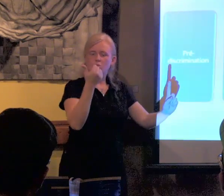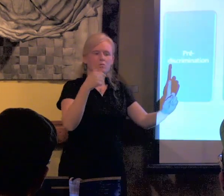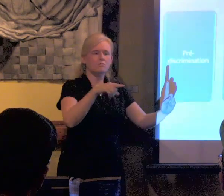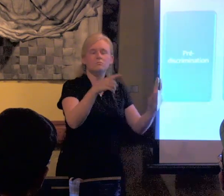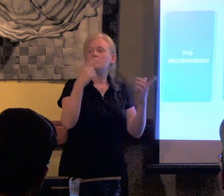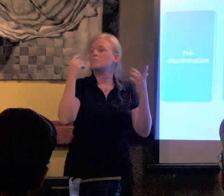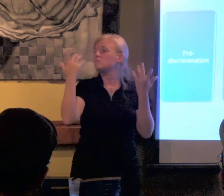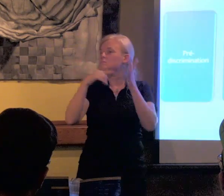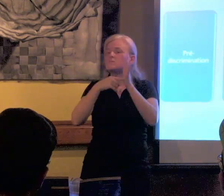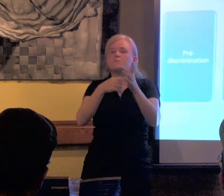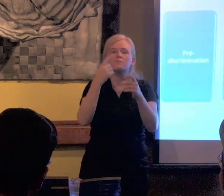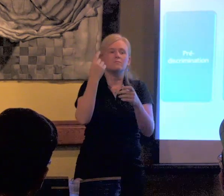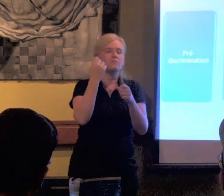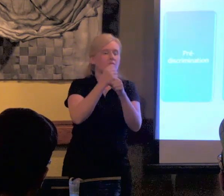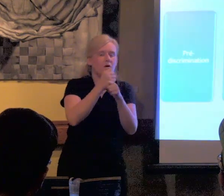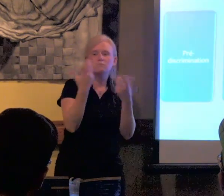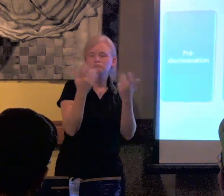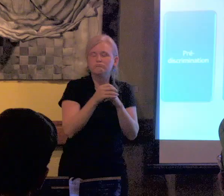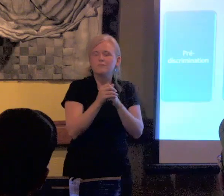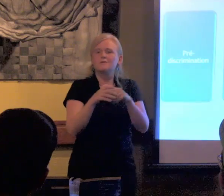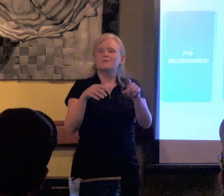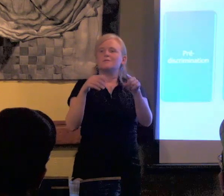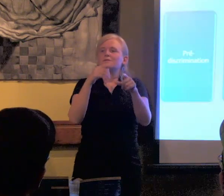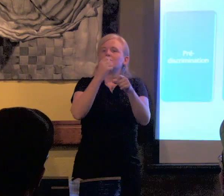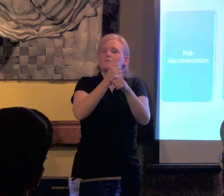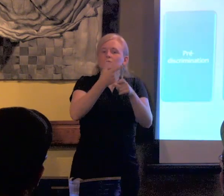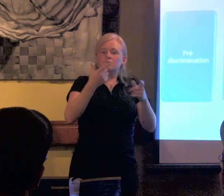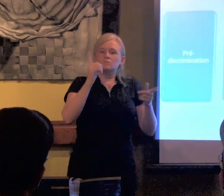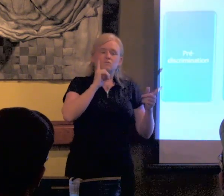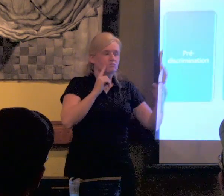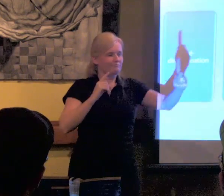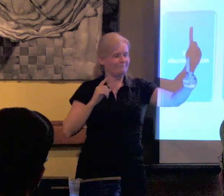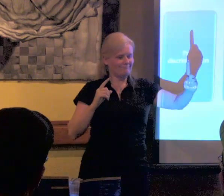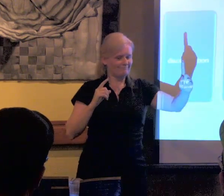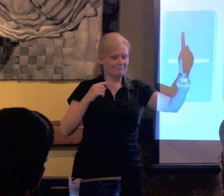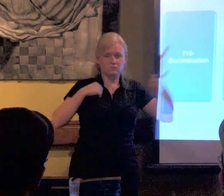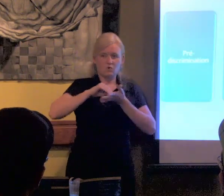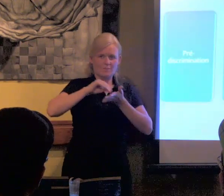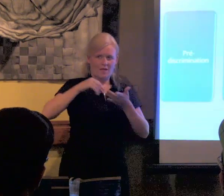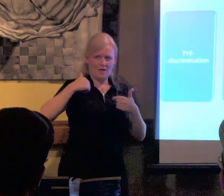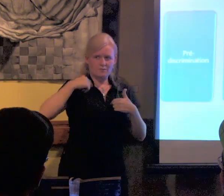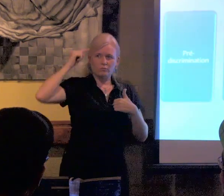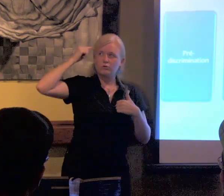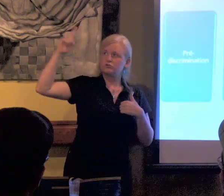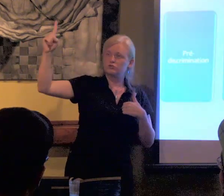c'est une discrimination qui, bon, comme on le dit, ça ne se fait pas de façon directe de la personne entendante à la personne sourde.